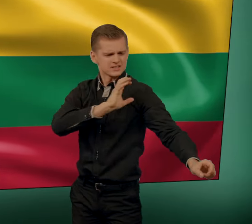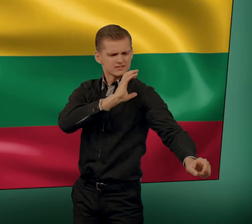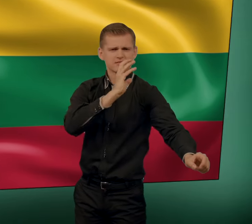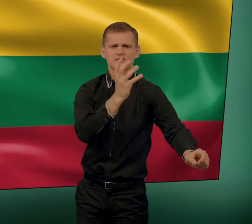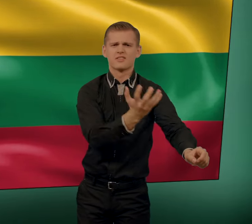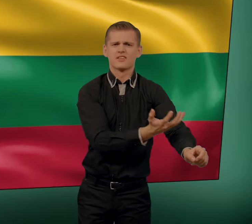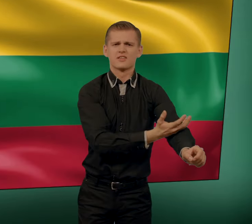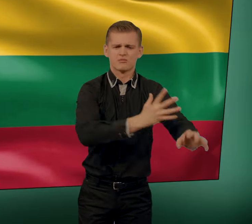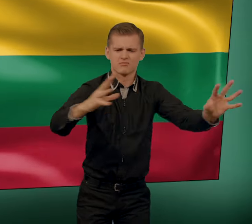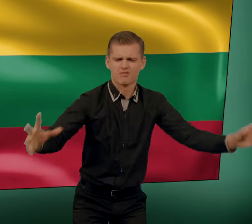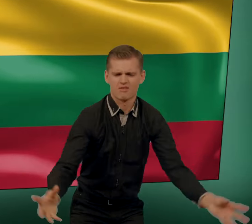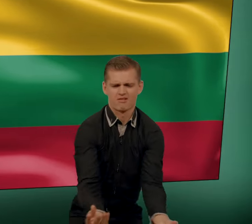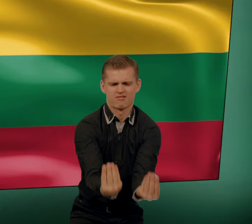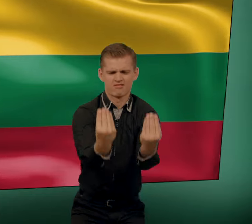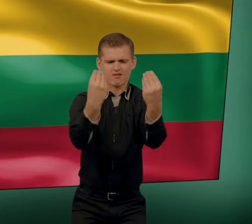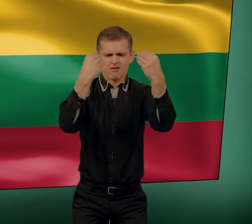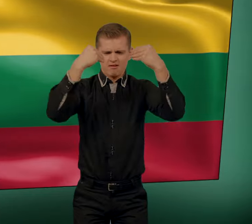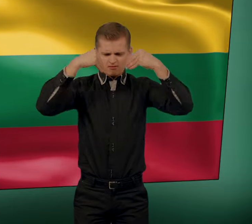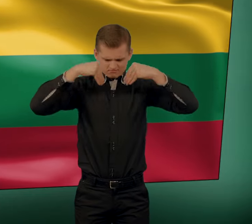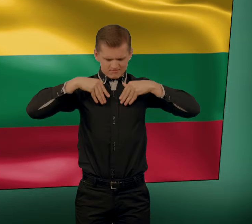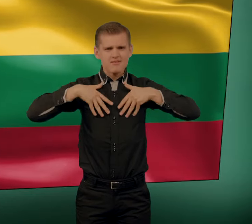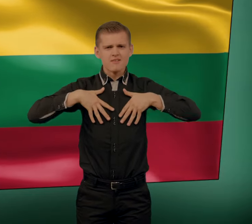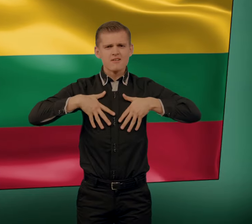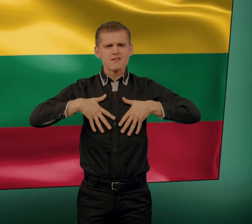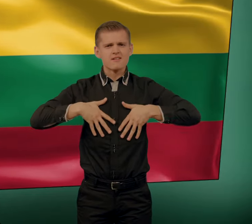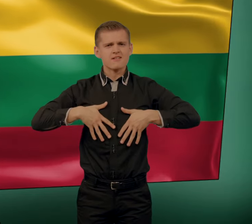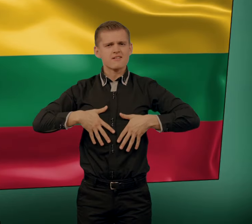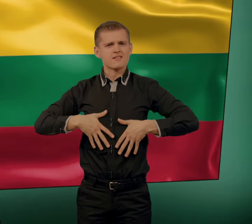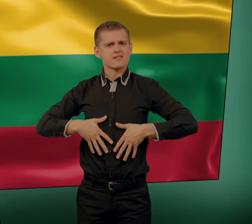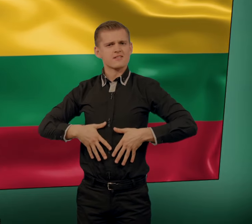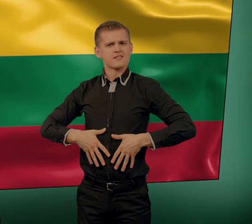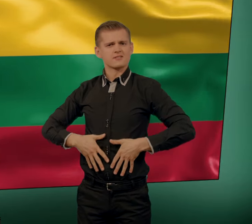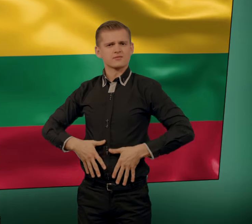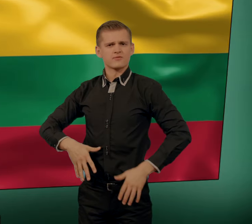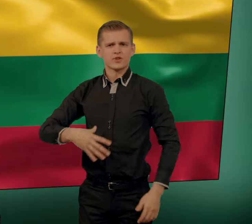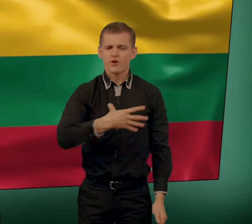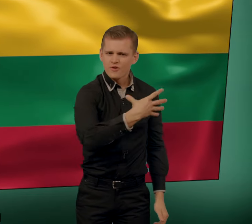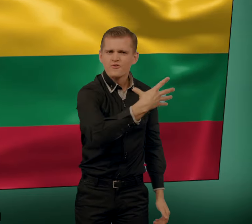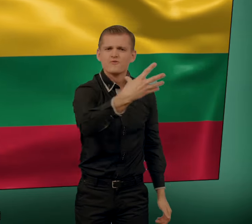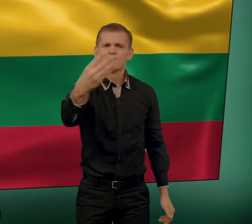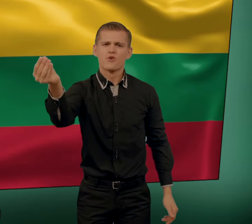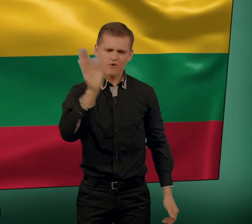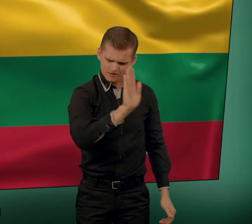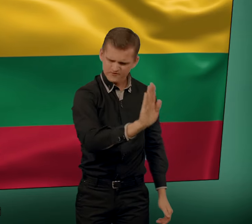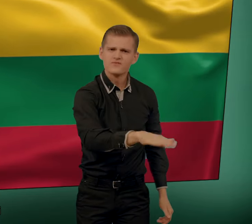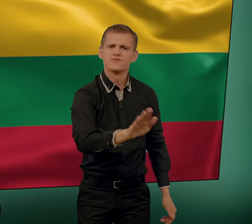Ves neprimęsiavę Lietuvą